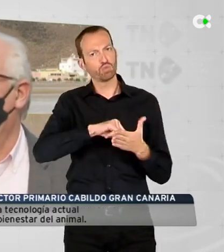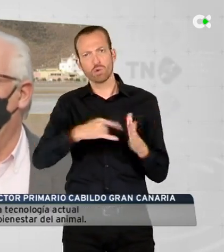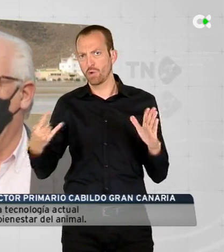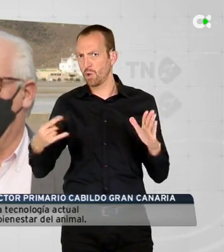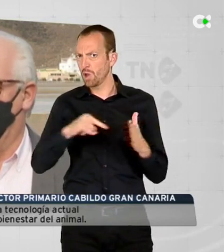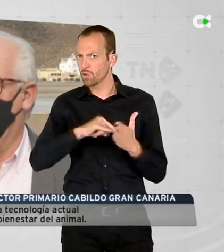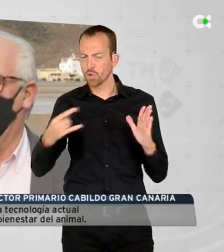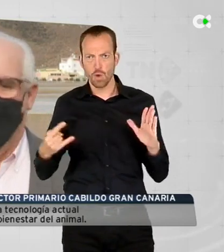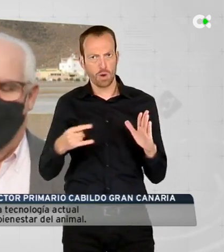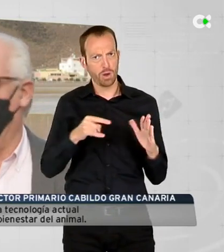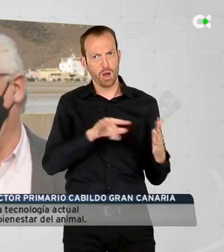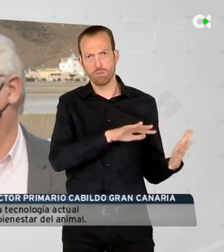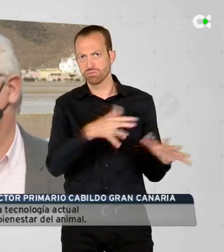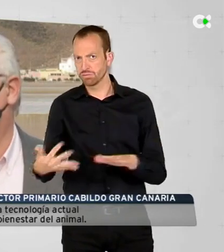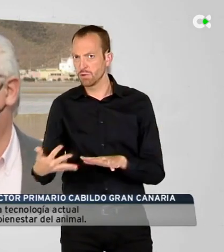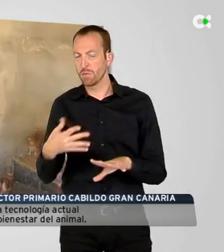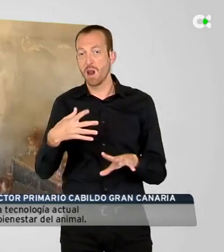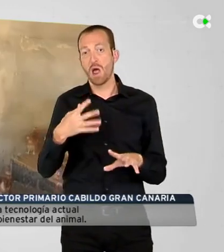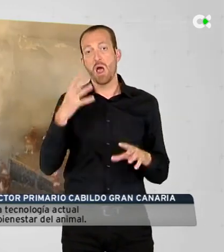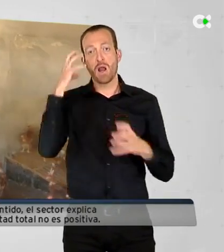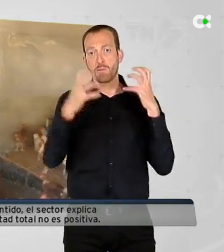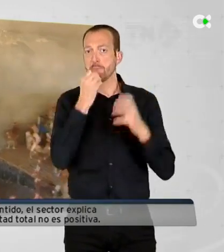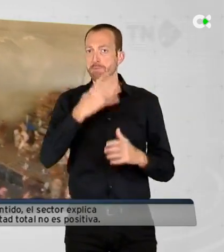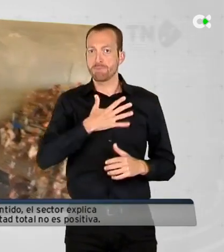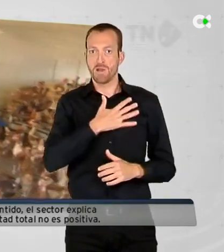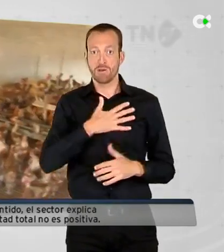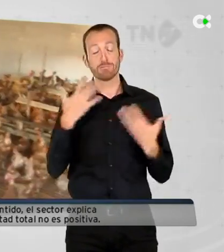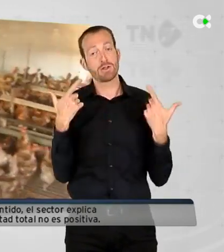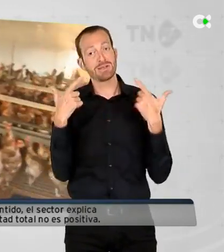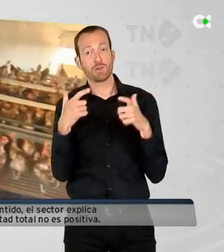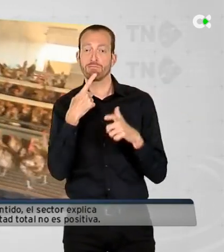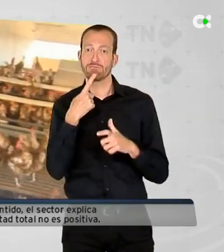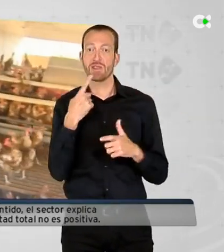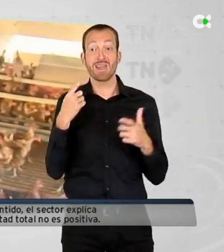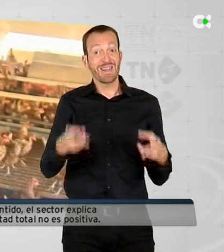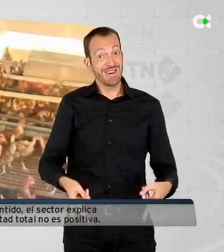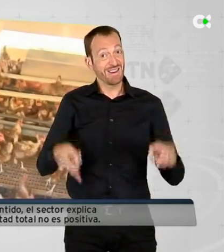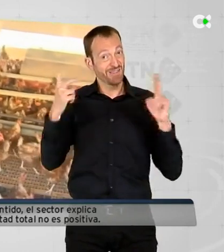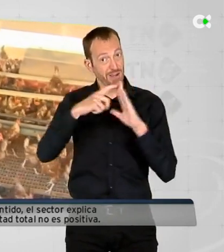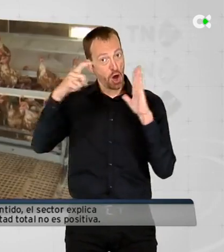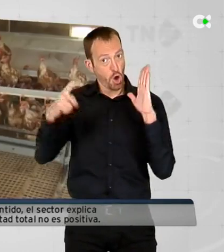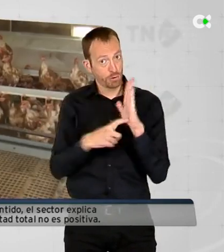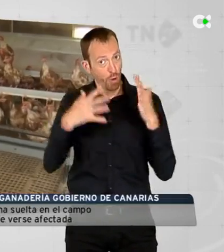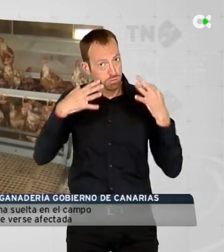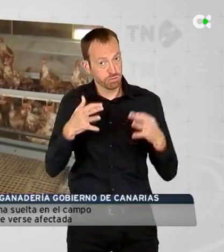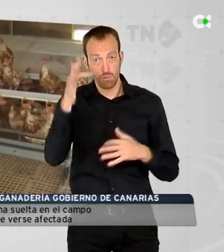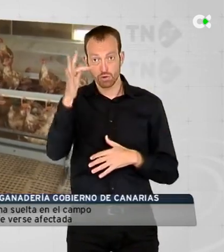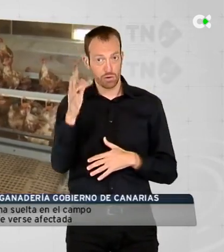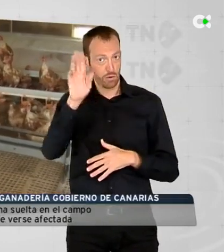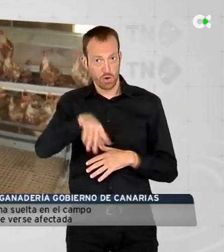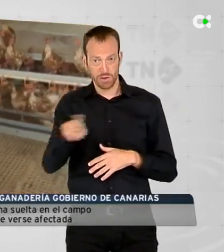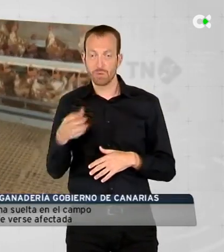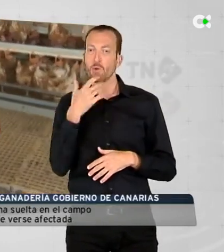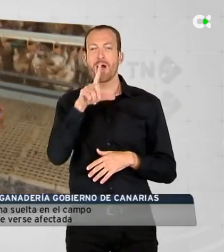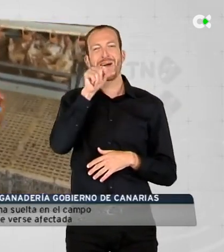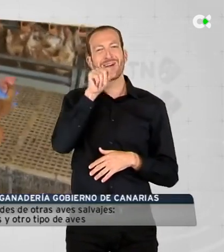actual para el bienestar al animal. En este sentido, el sector explica que la libertad total no es positiva. Una gallina suelta por el campo